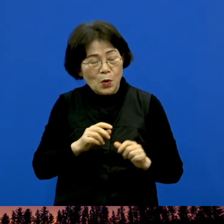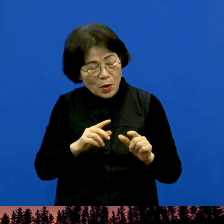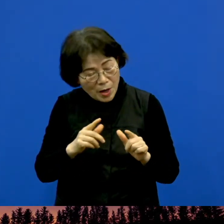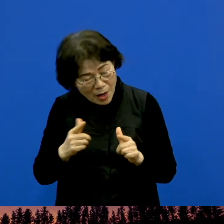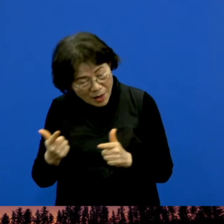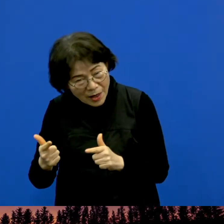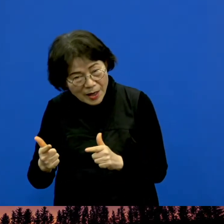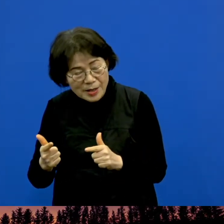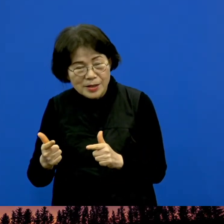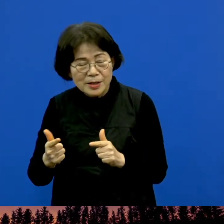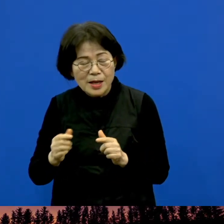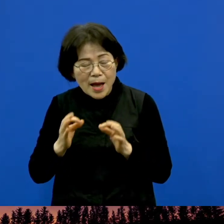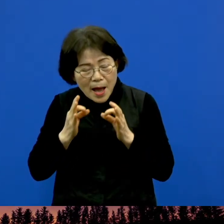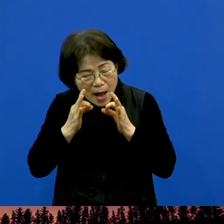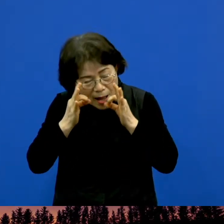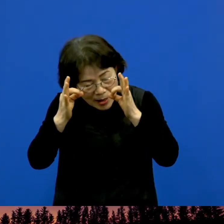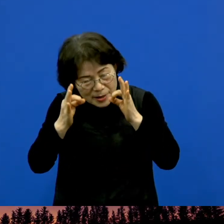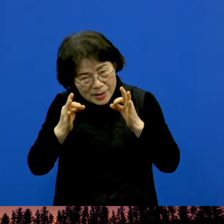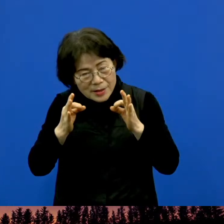에너지를 쏟아야 될지.